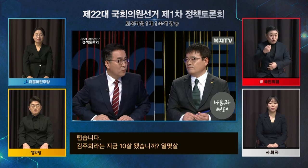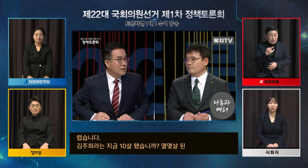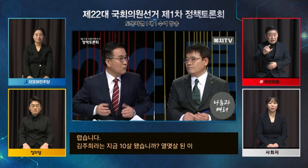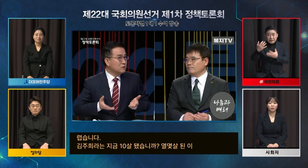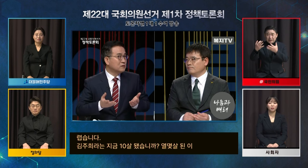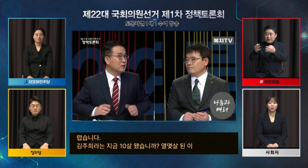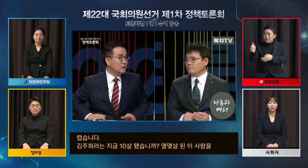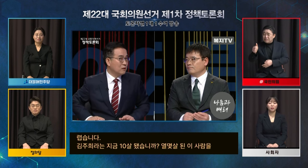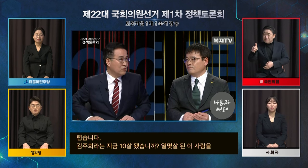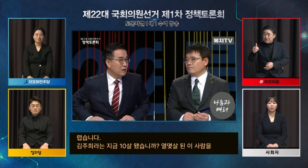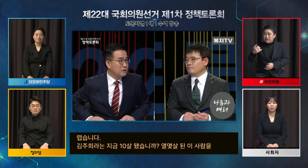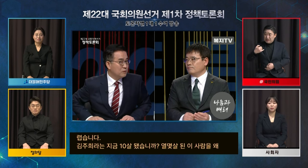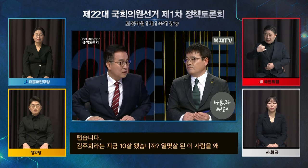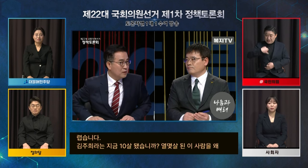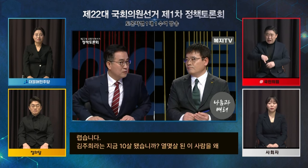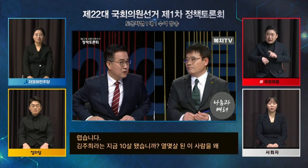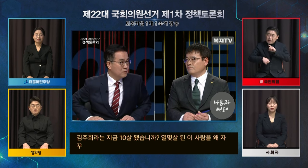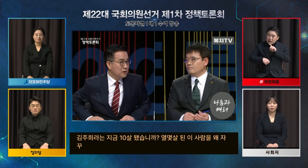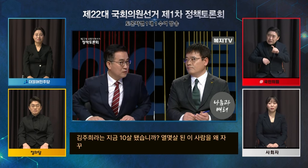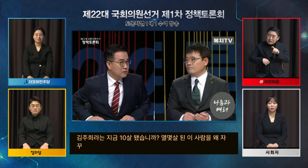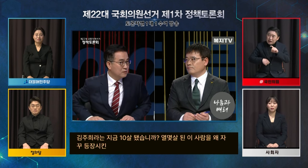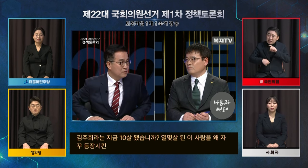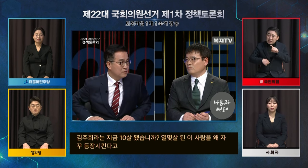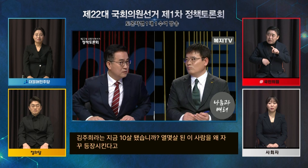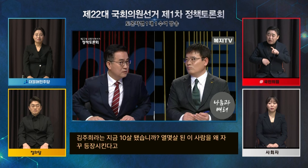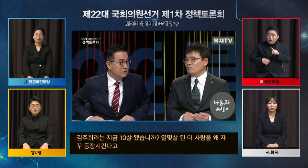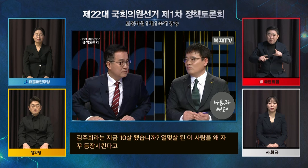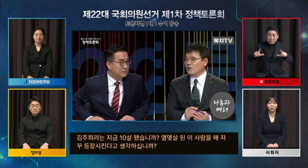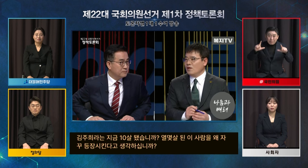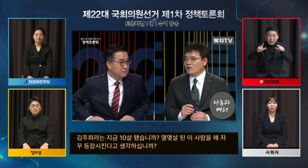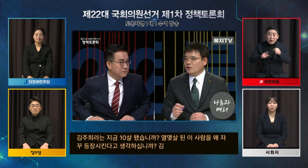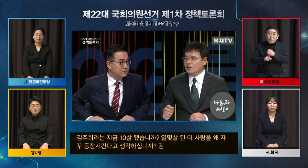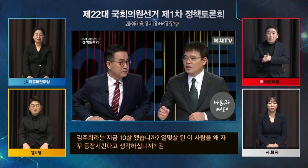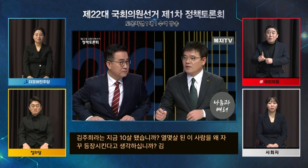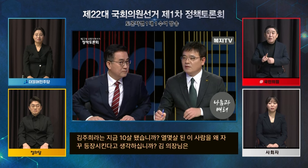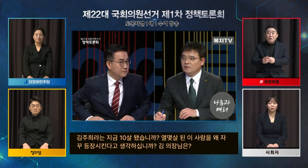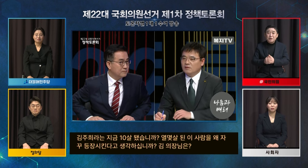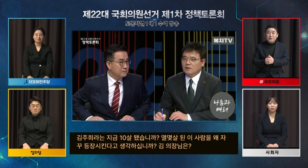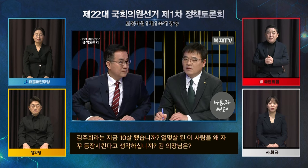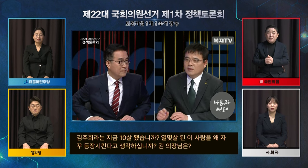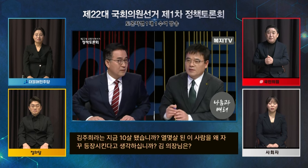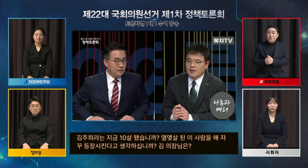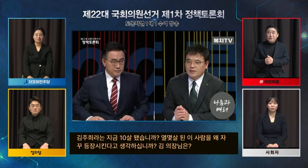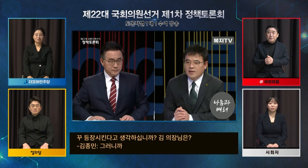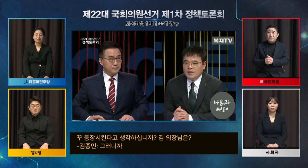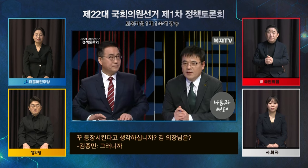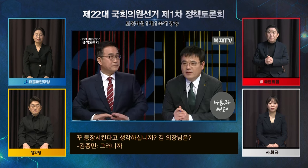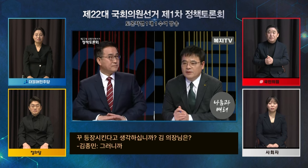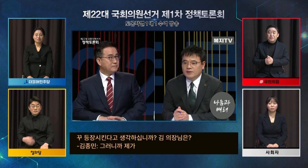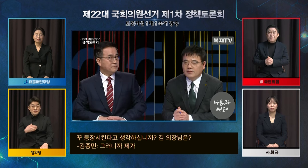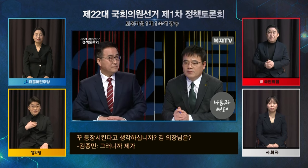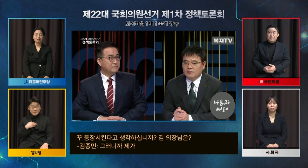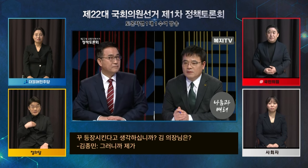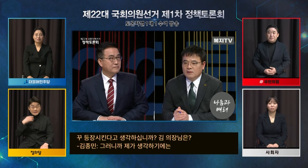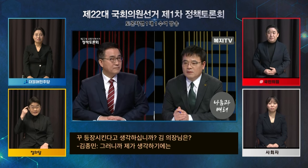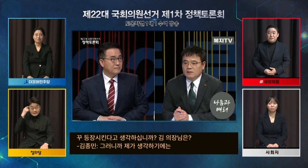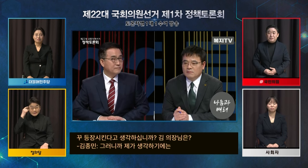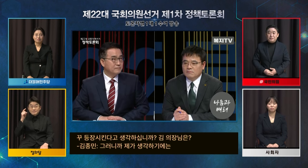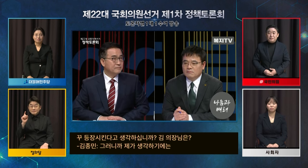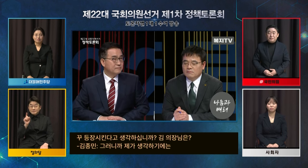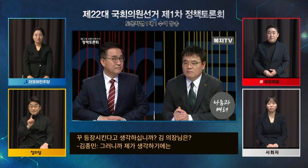왜 자꾸 등장시킨다고 생각하십니까? 위장님은? 그러니까 제가 생각하기에는